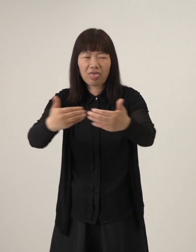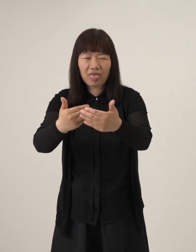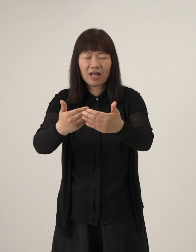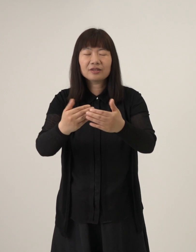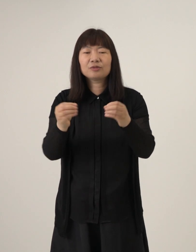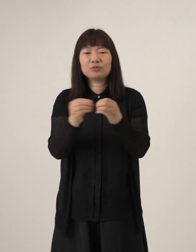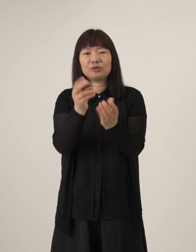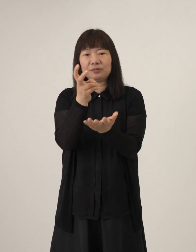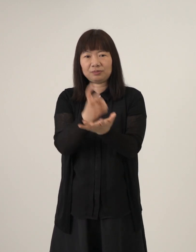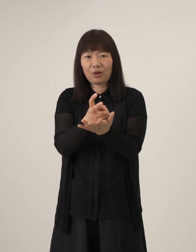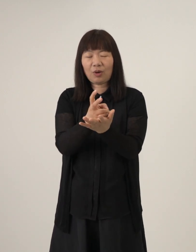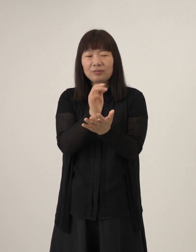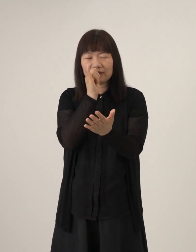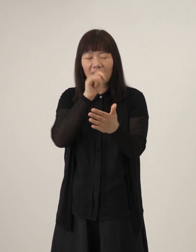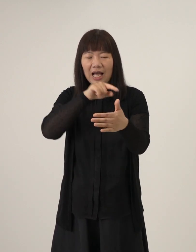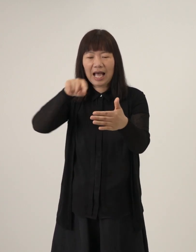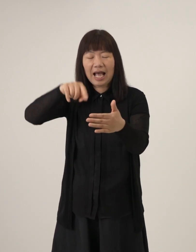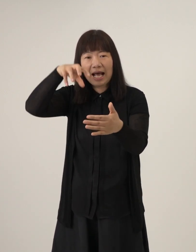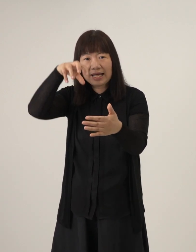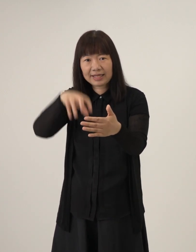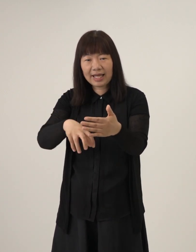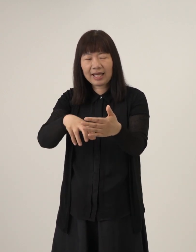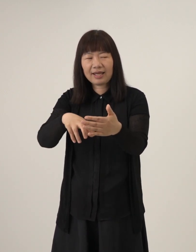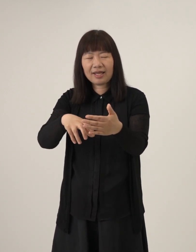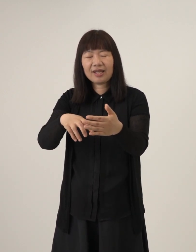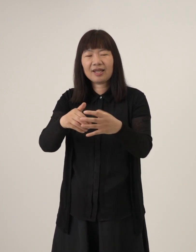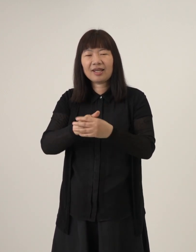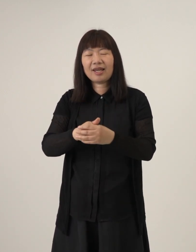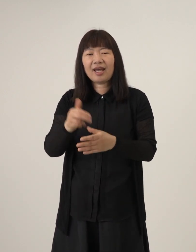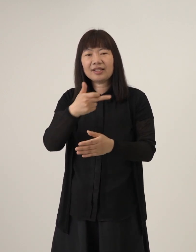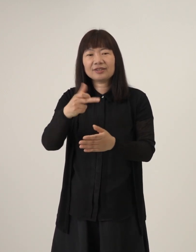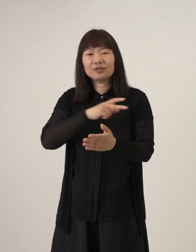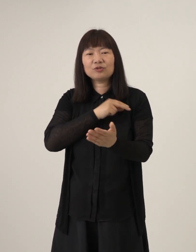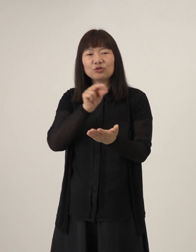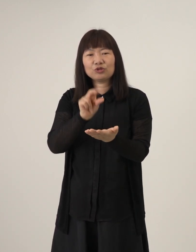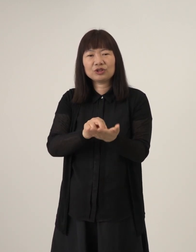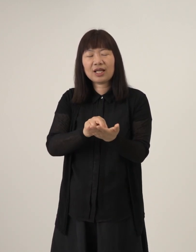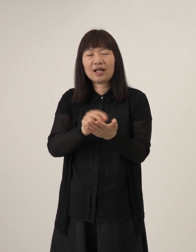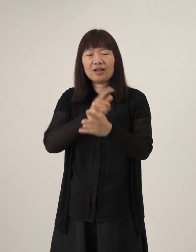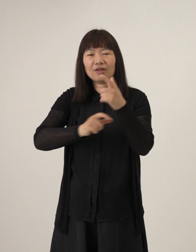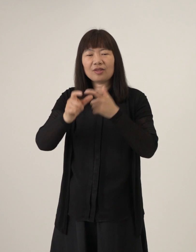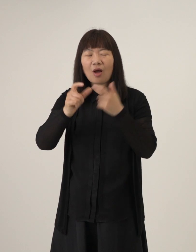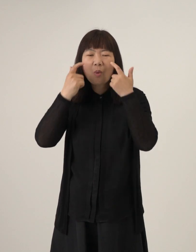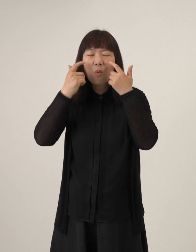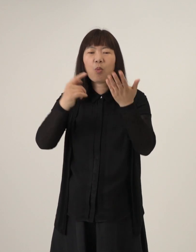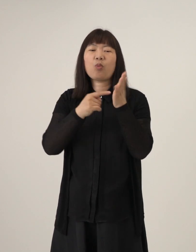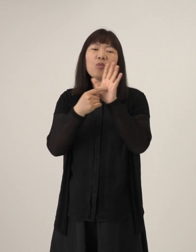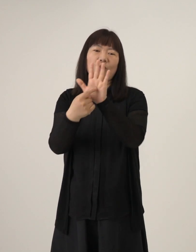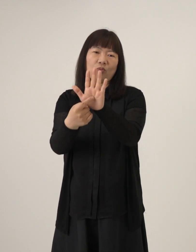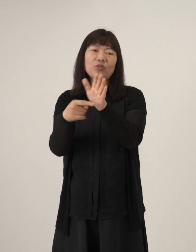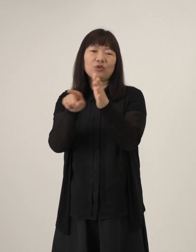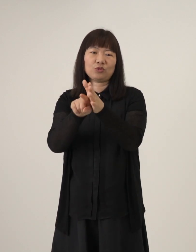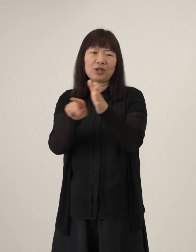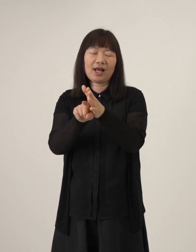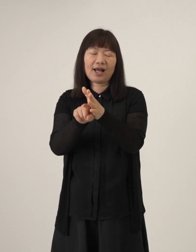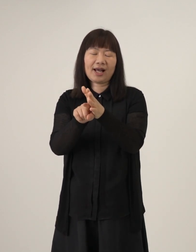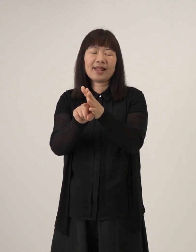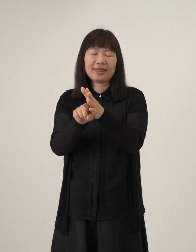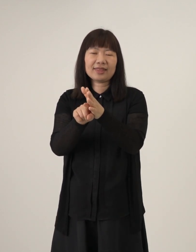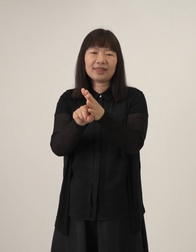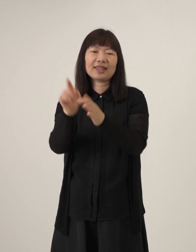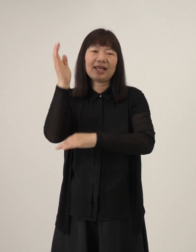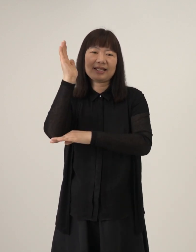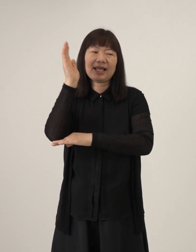구조를 취해서 그 안에 어떤 큰 주제를 드러내는 이야기